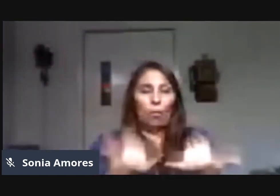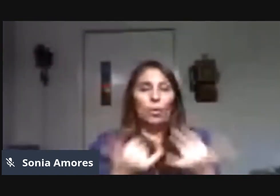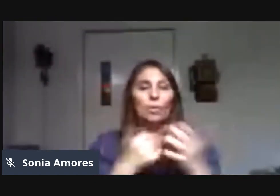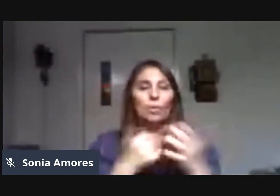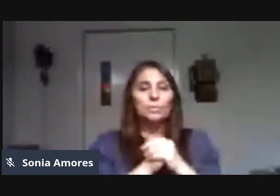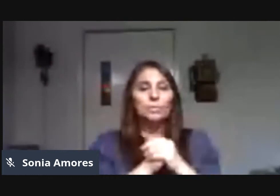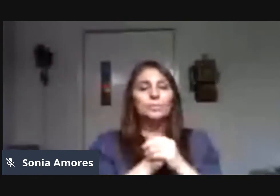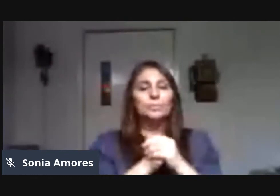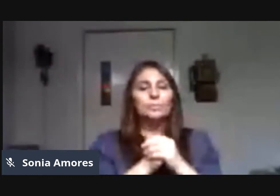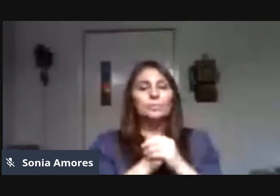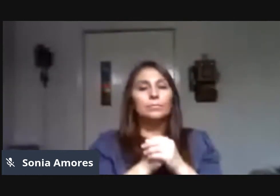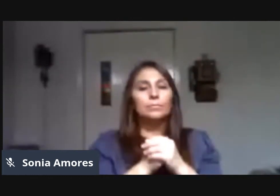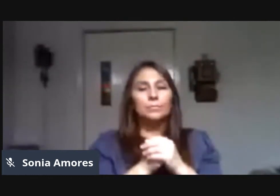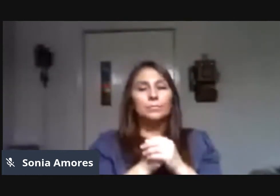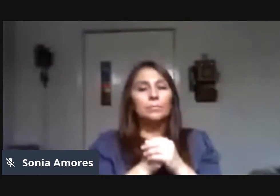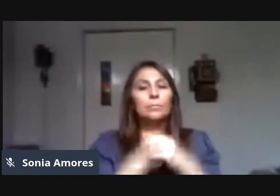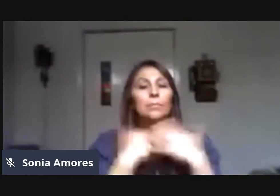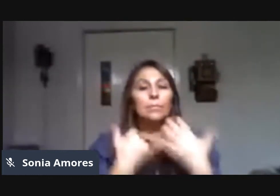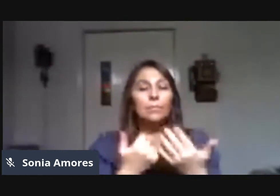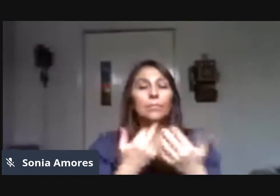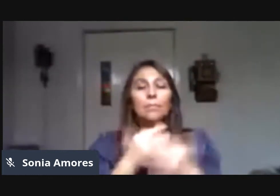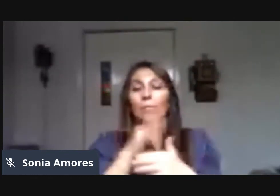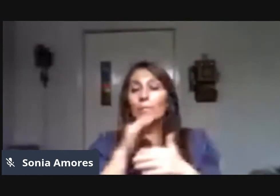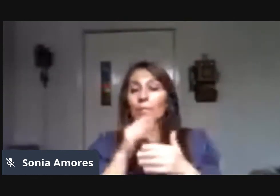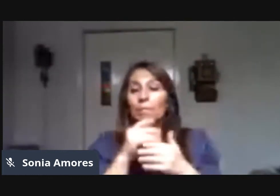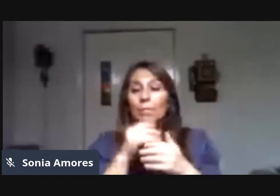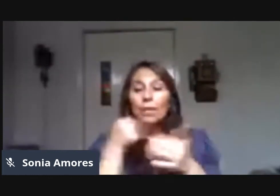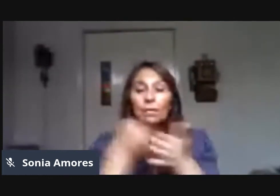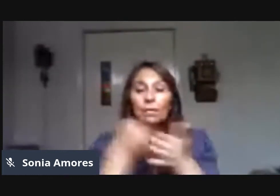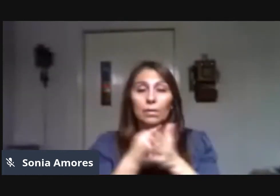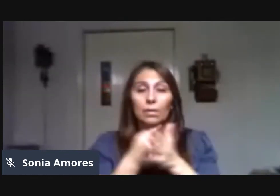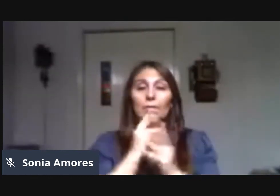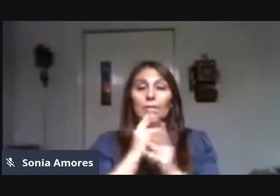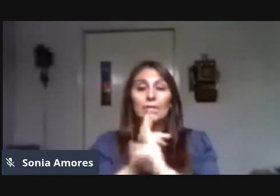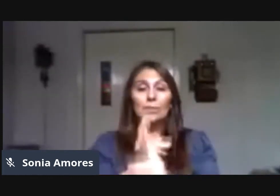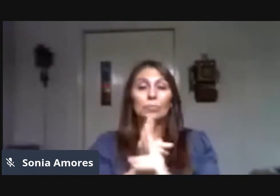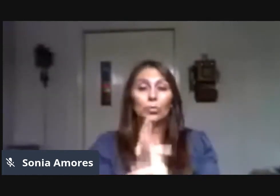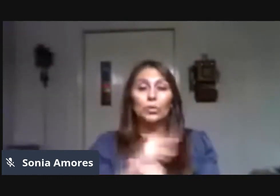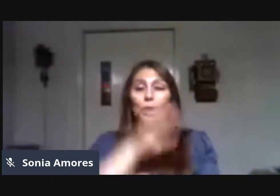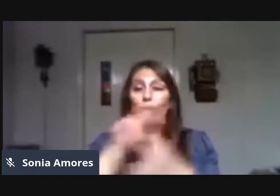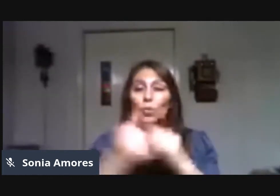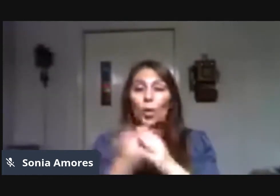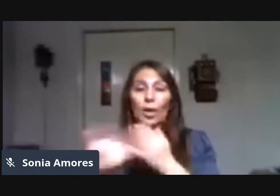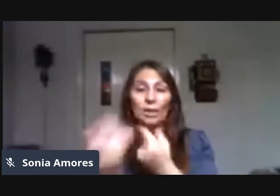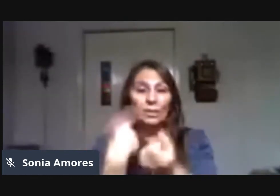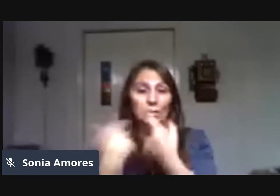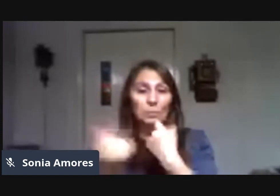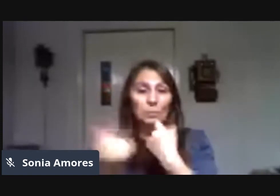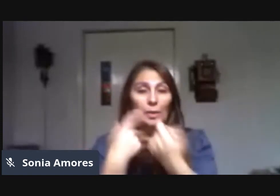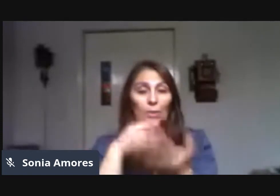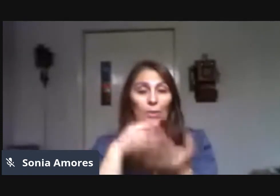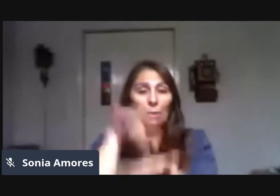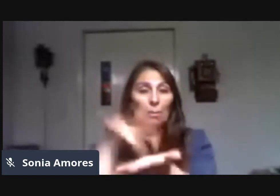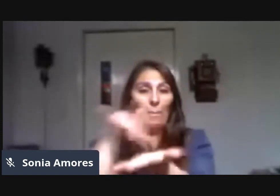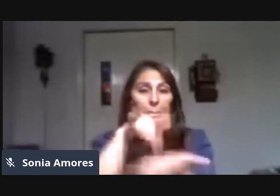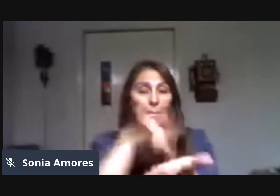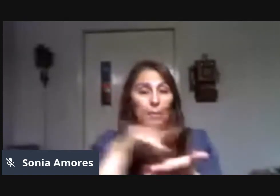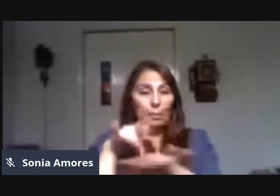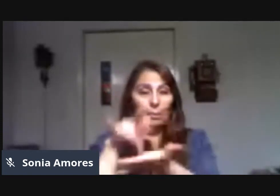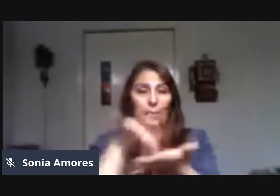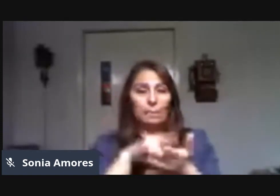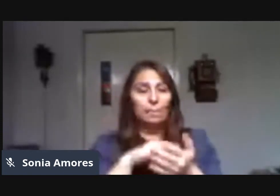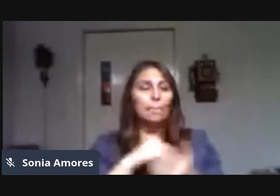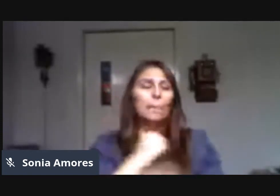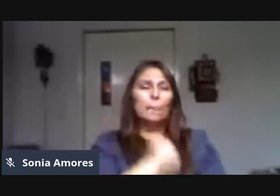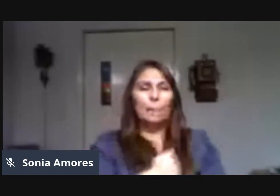este momento a dar respuesta a todas estas inquietudes que nos han formulado nuestros participantes a través del chat. Les voy a pedir un